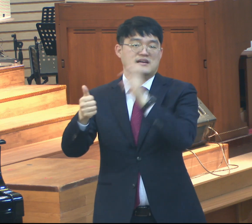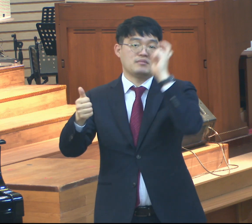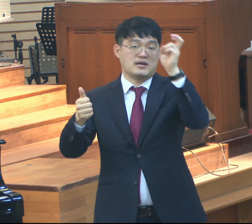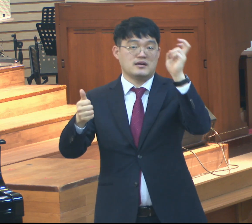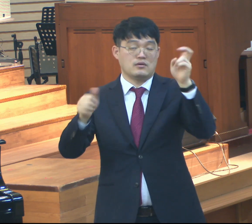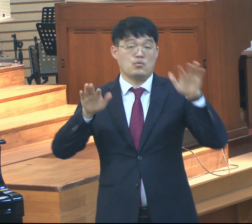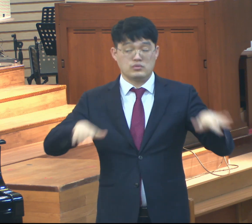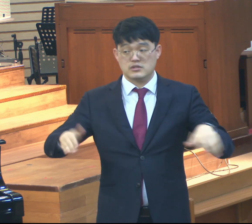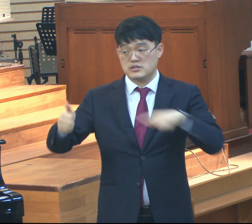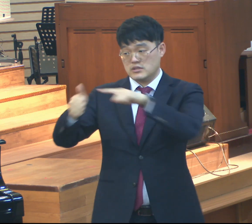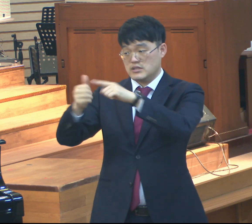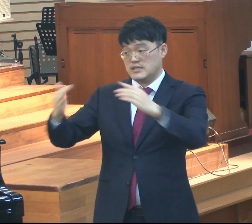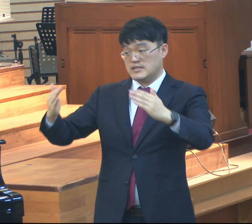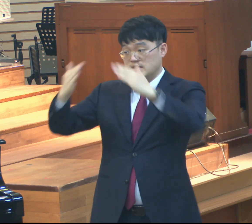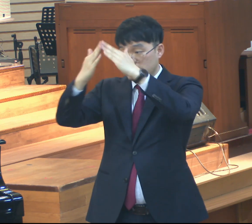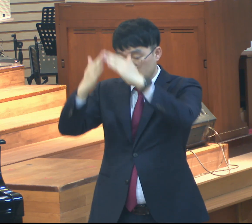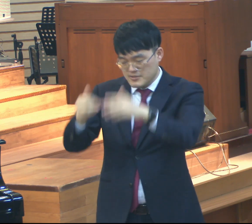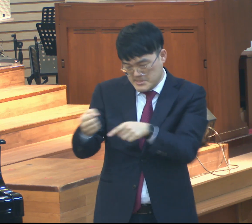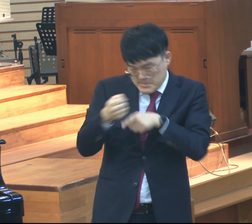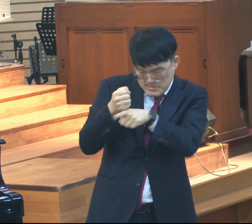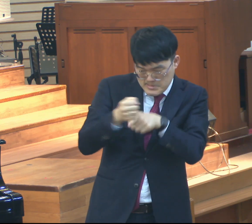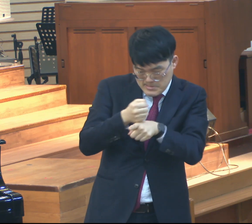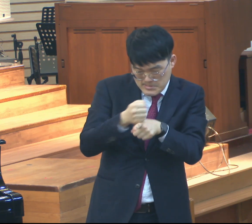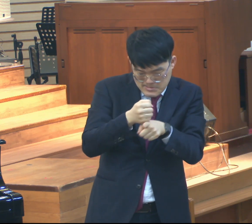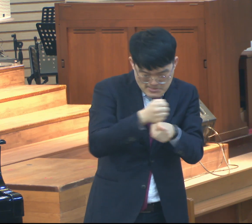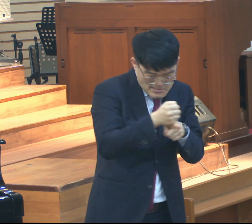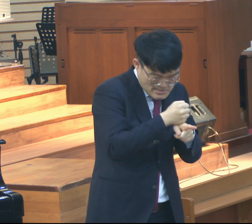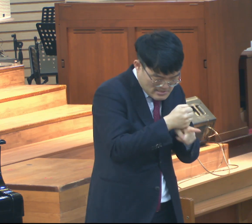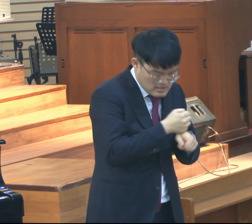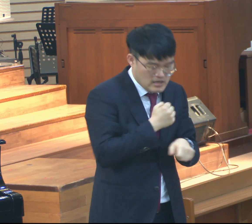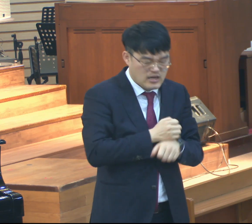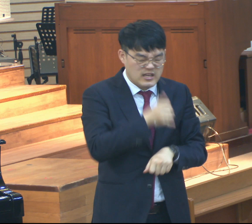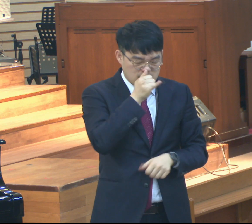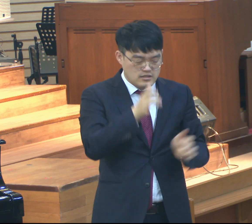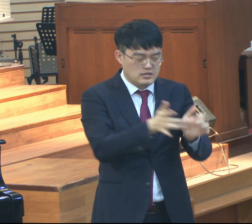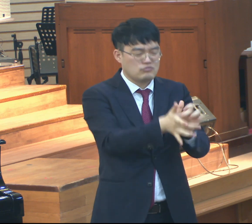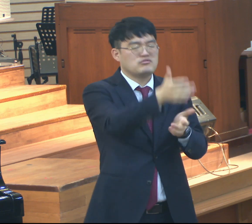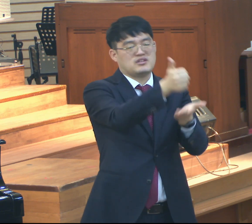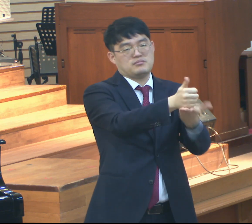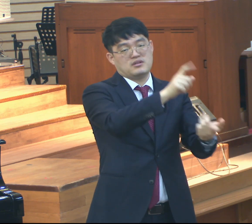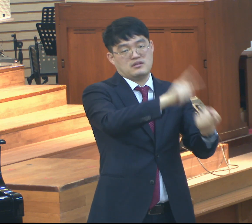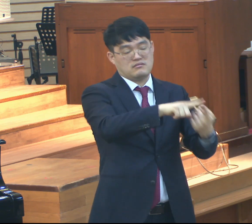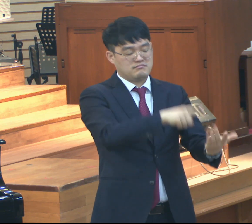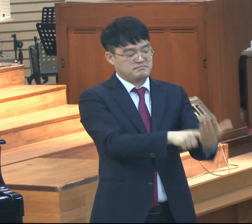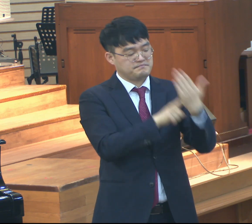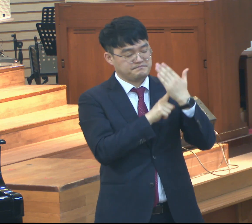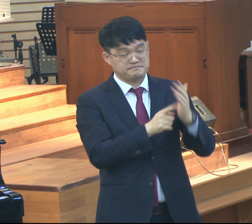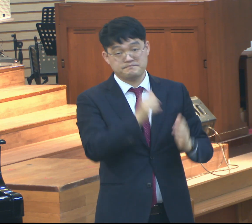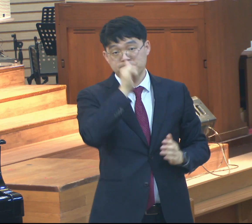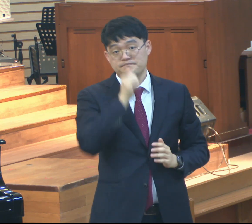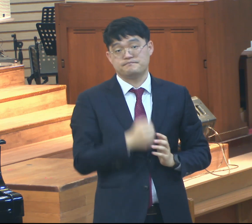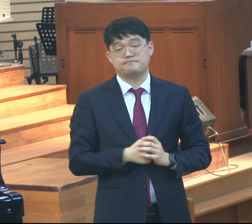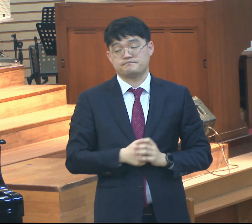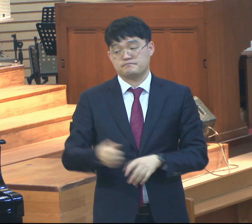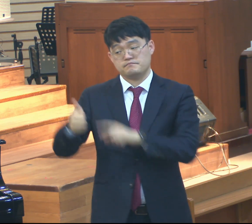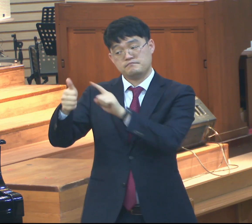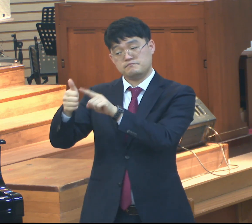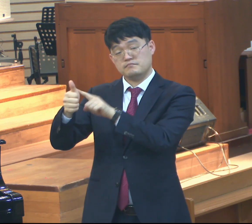신문 받으시는 예수 그리스도의 모습을 보여주고 있습니다. 안나스는 먼저 손을